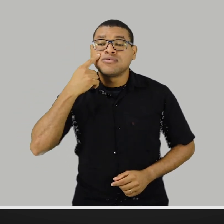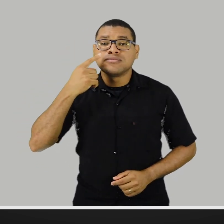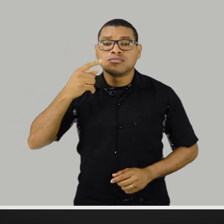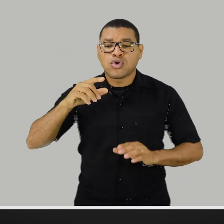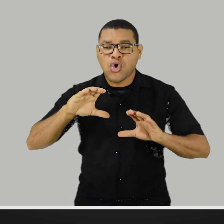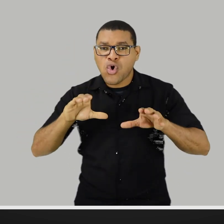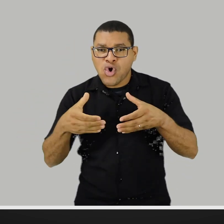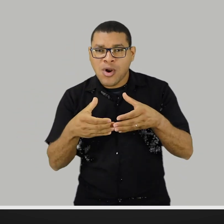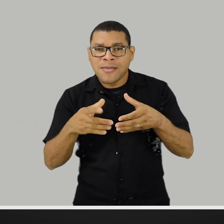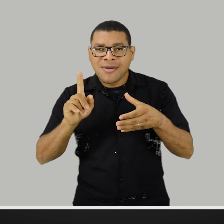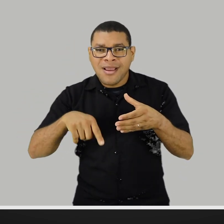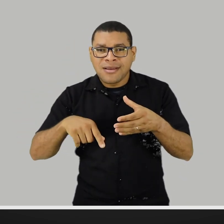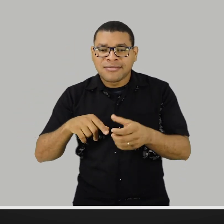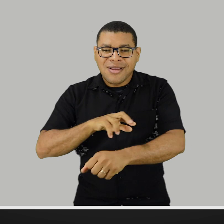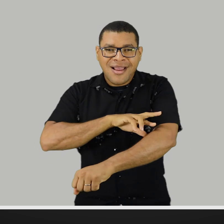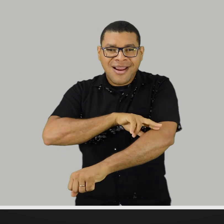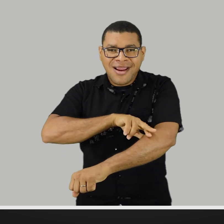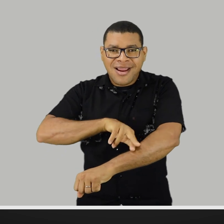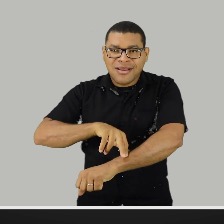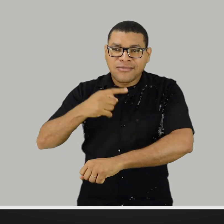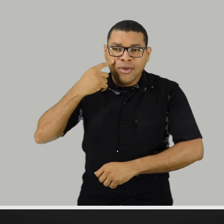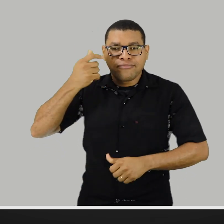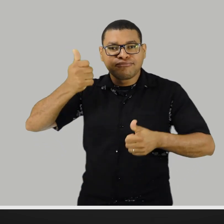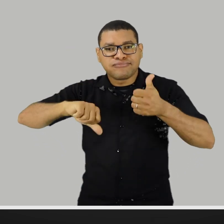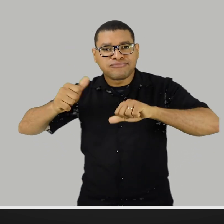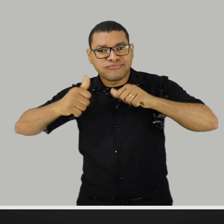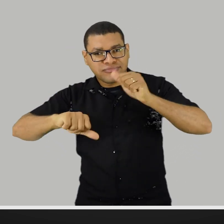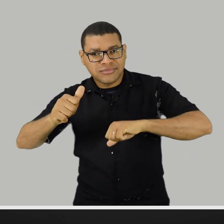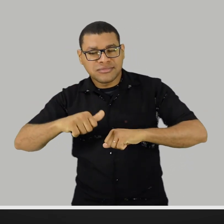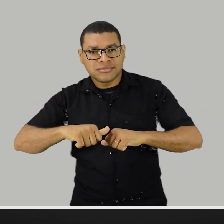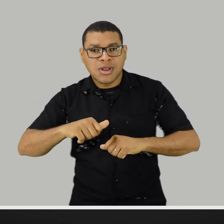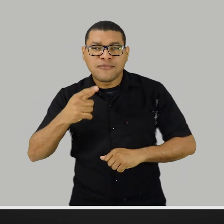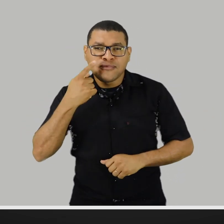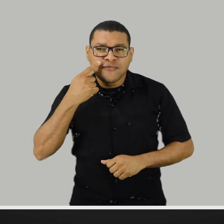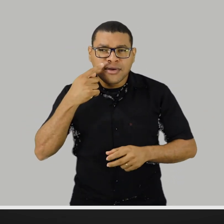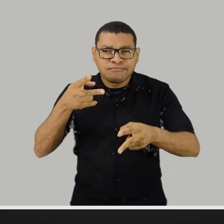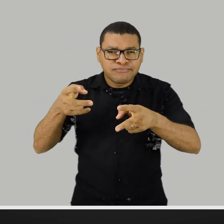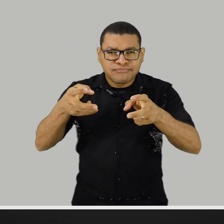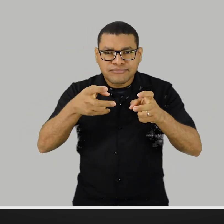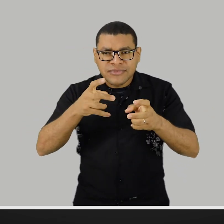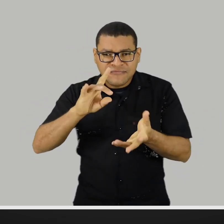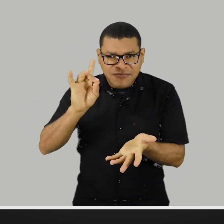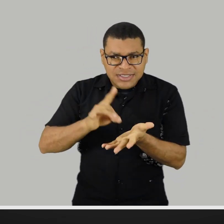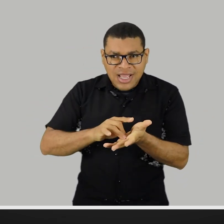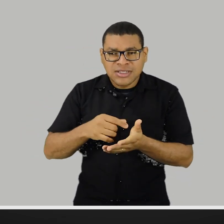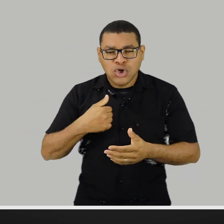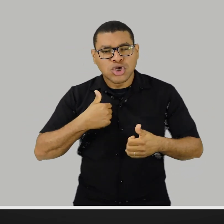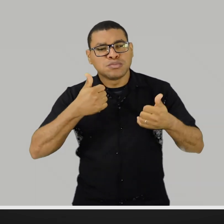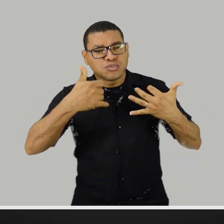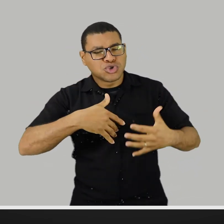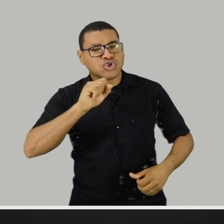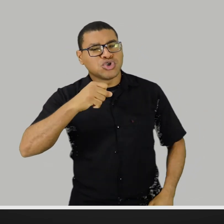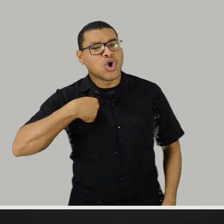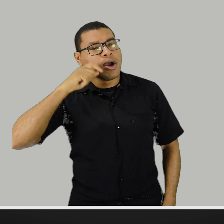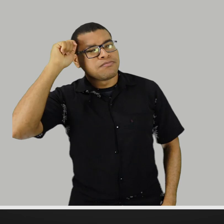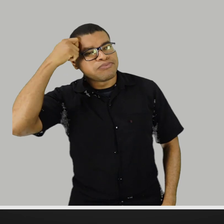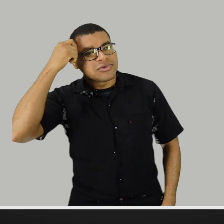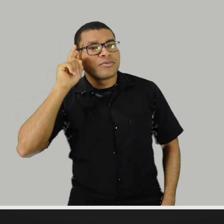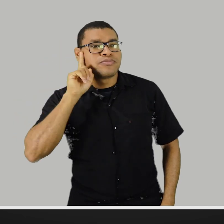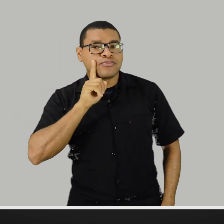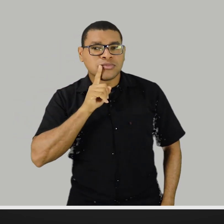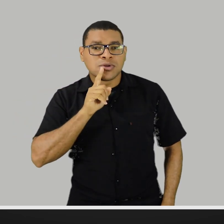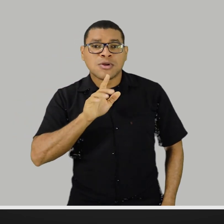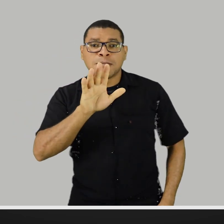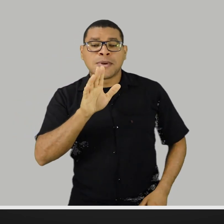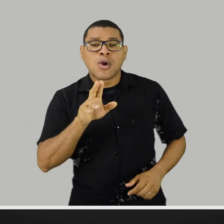submetidas as comissões de heteroidentificação complementar que verificarão a veracidade das autodeclarações com